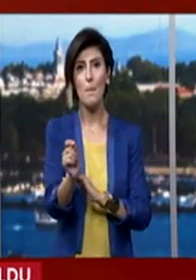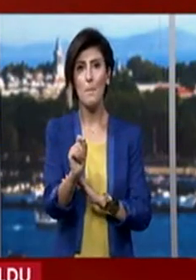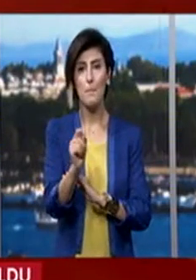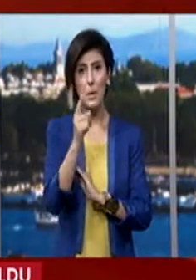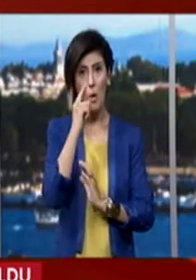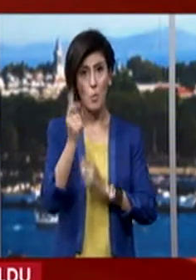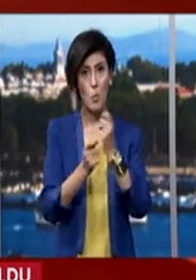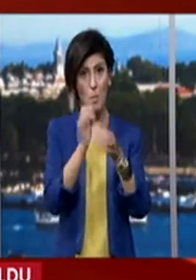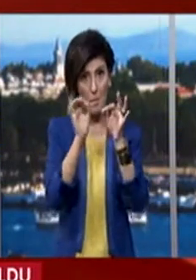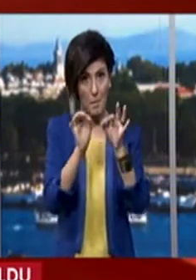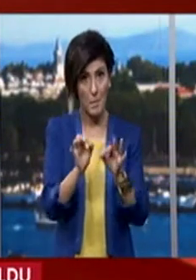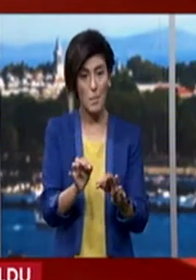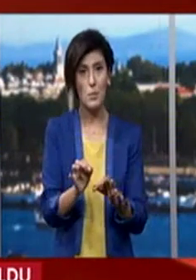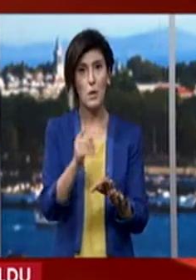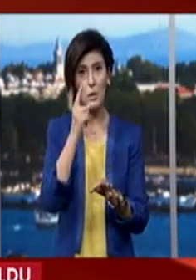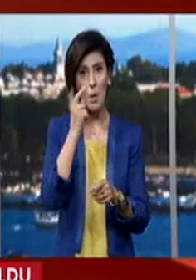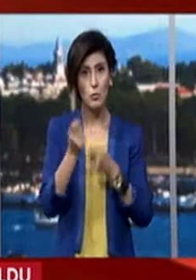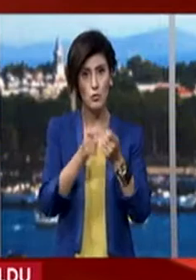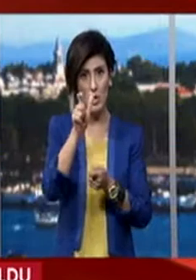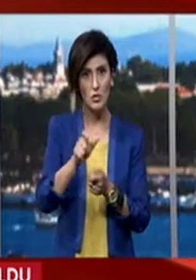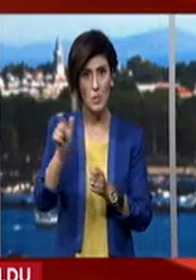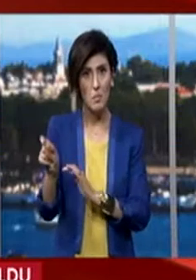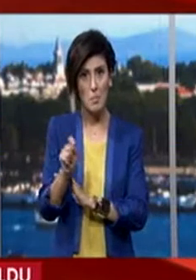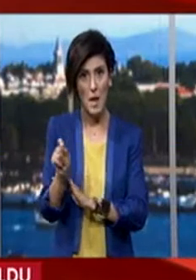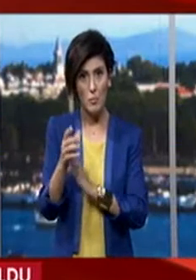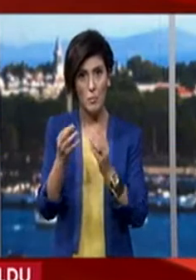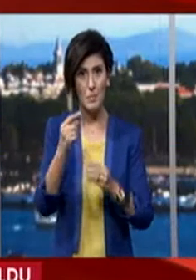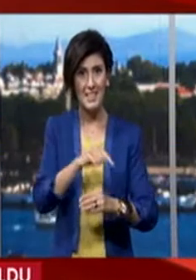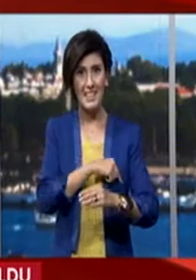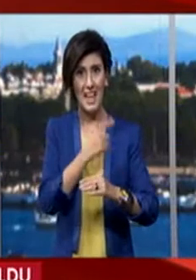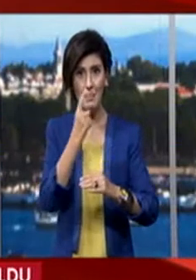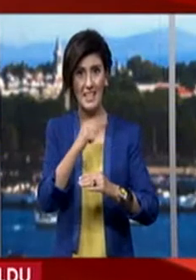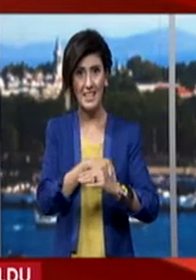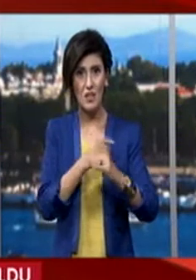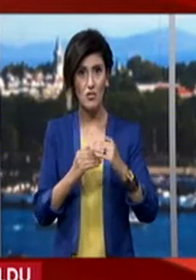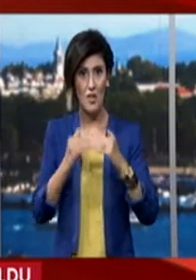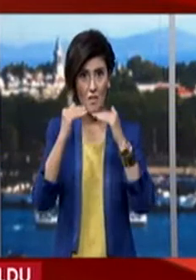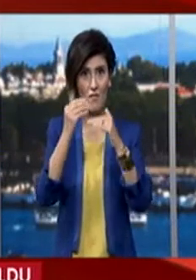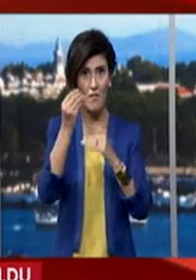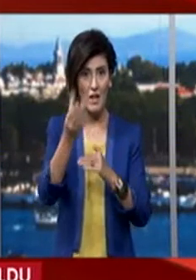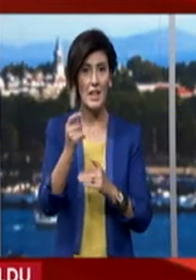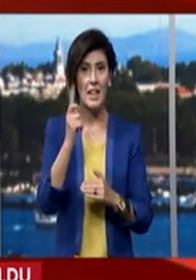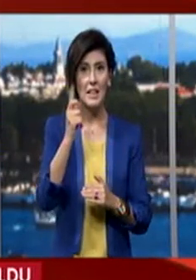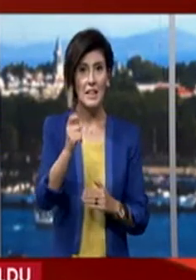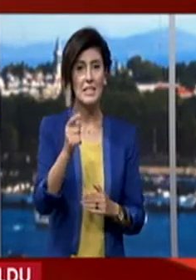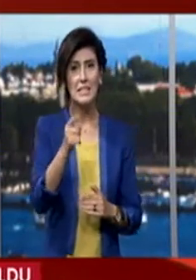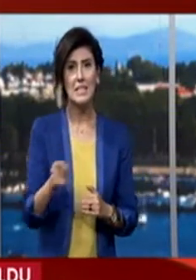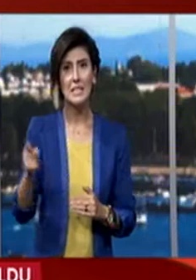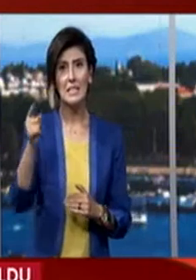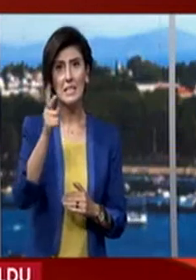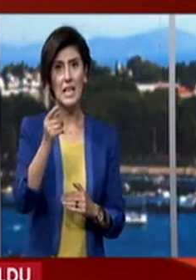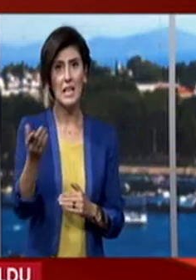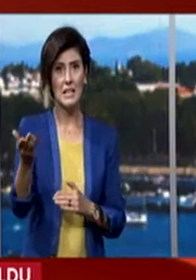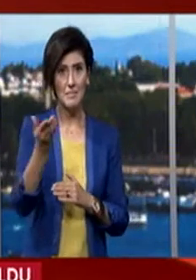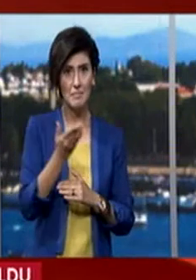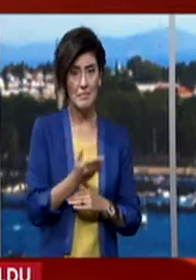görevine başlayan kamu çalışanlarımıza bir derece verilmesiyle ilgili de teklifimizi, sizden gelen teklif